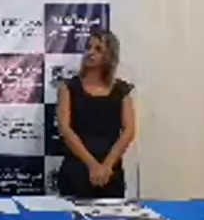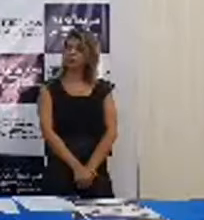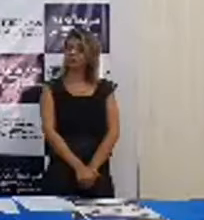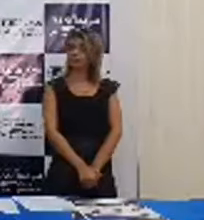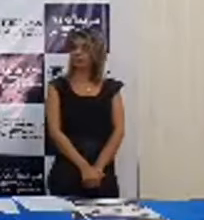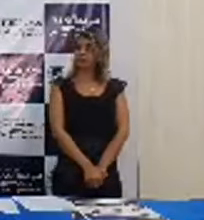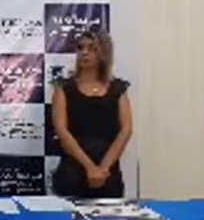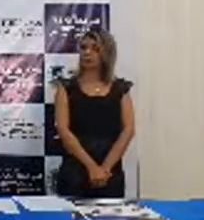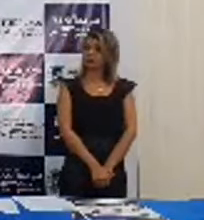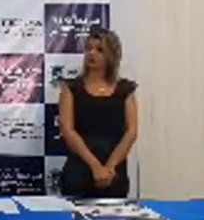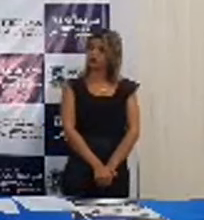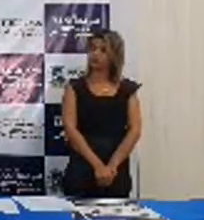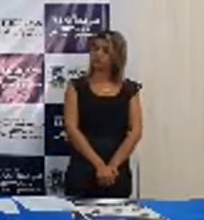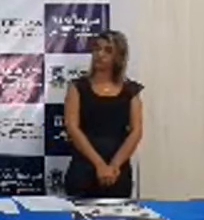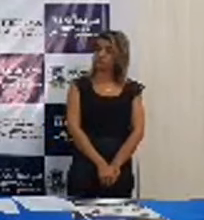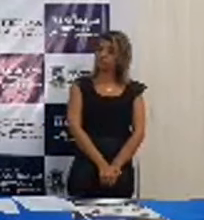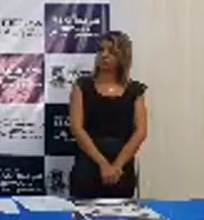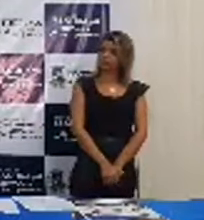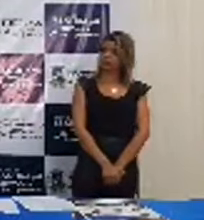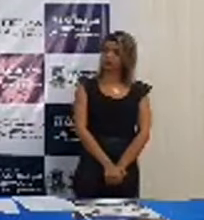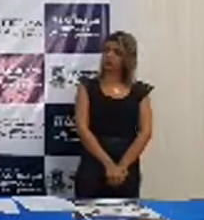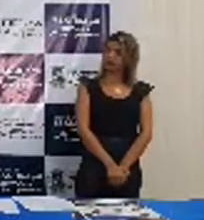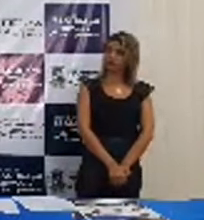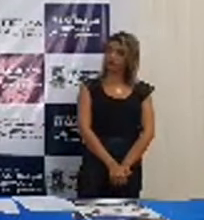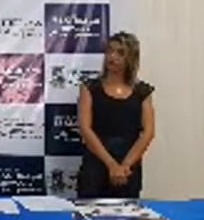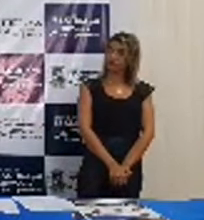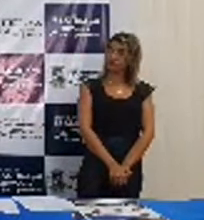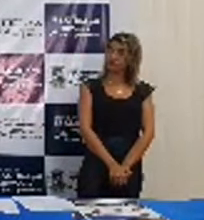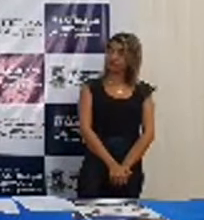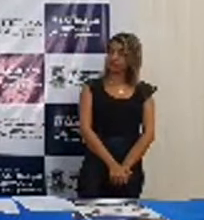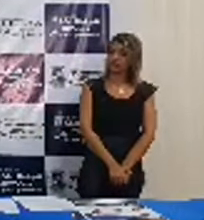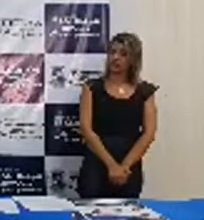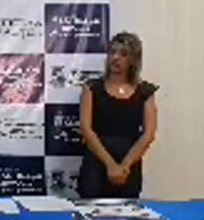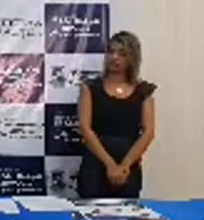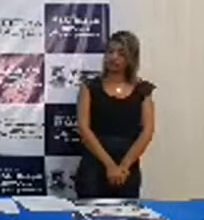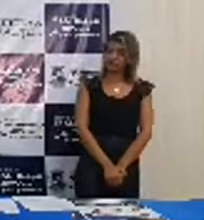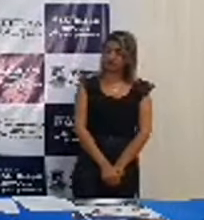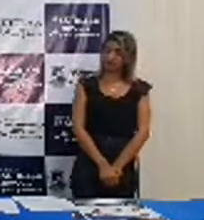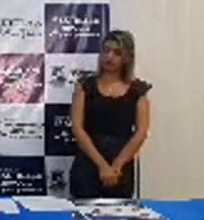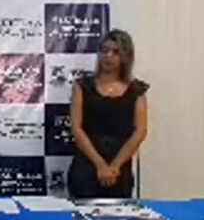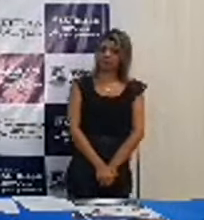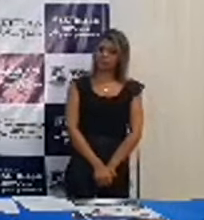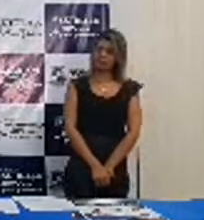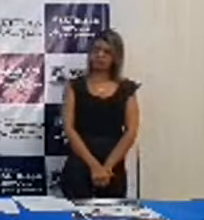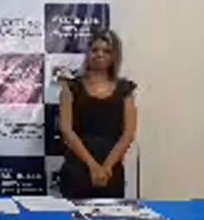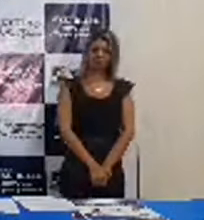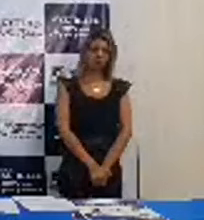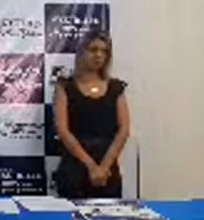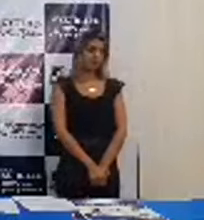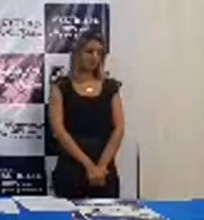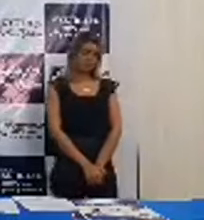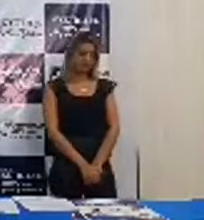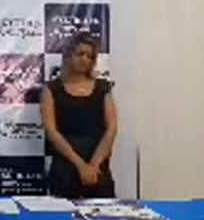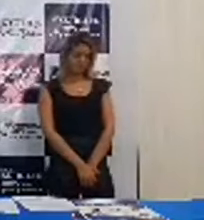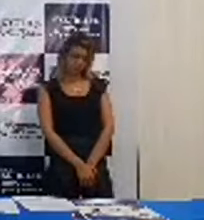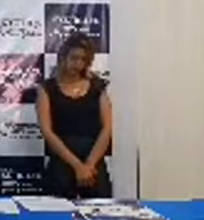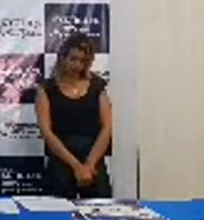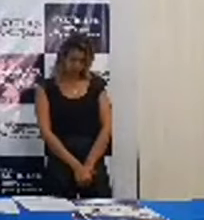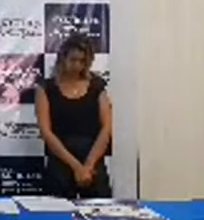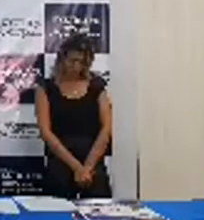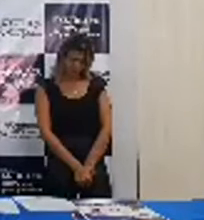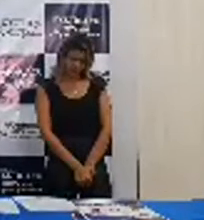comércio, 17 mil CNPJs foram cancelados no estado de Minas Gerais, e agora uma pesquisa recente do SEBRAE